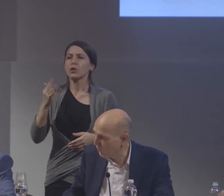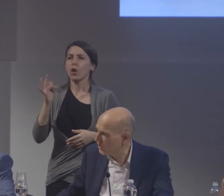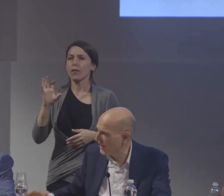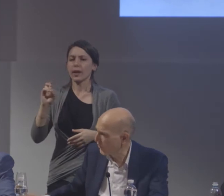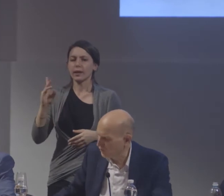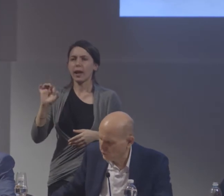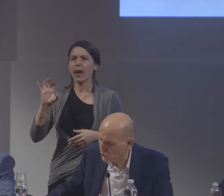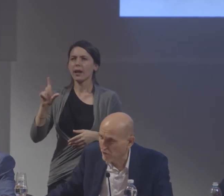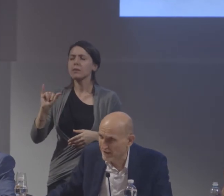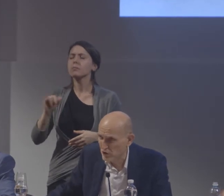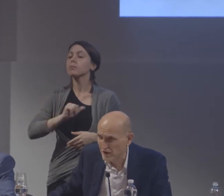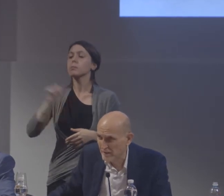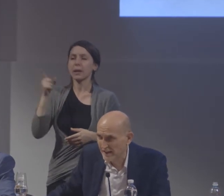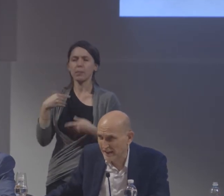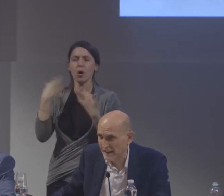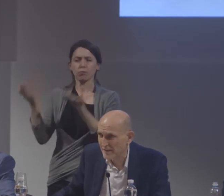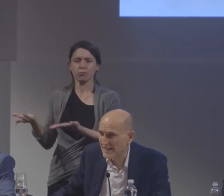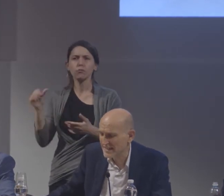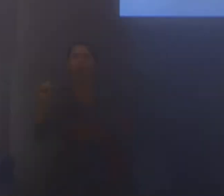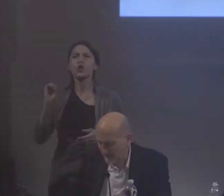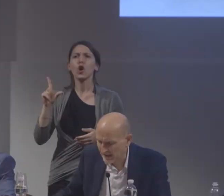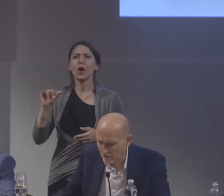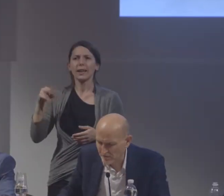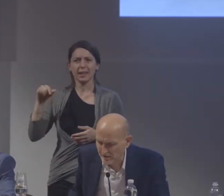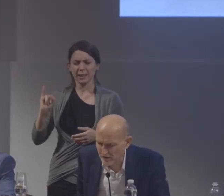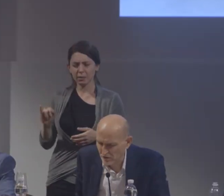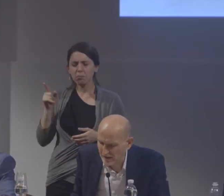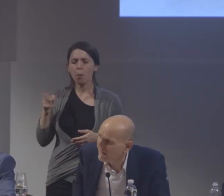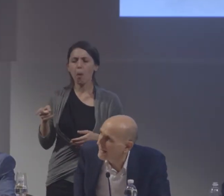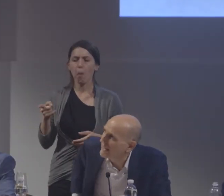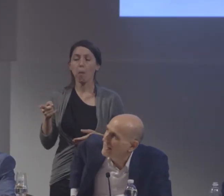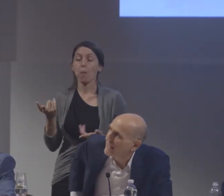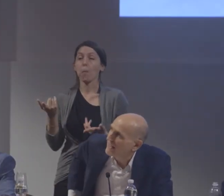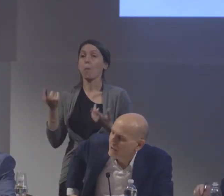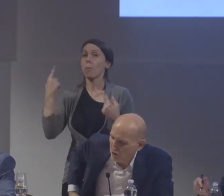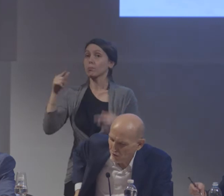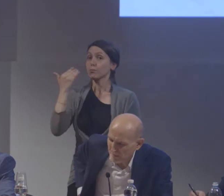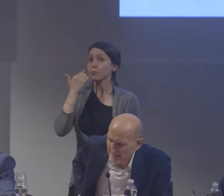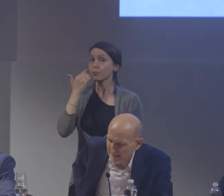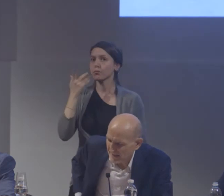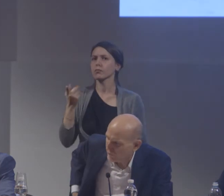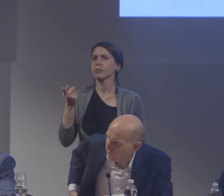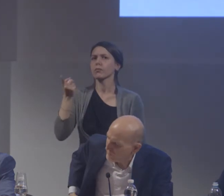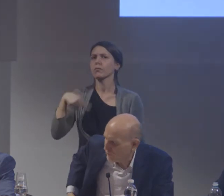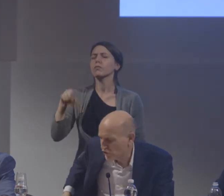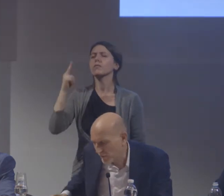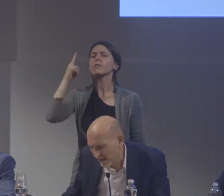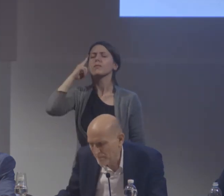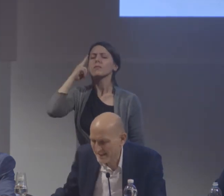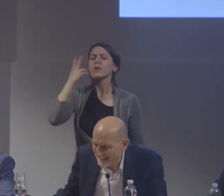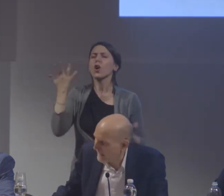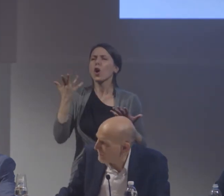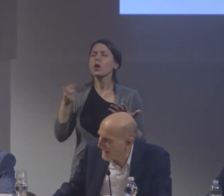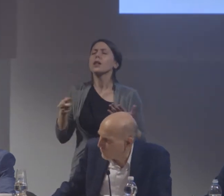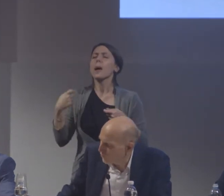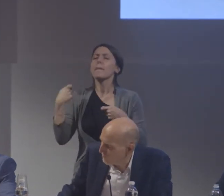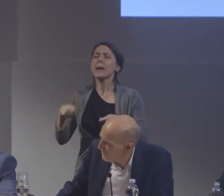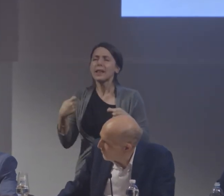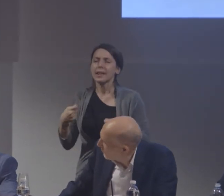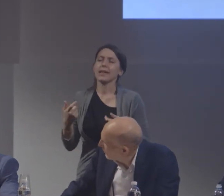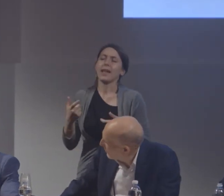proporrei di cominciare con Giovanni Solimine, che è alla mia destra, che, come ricordava Nicola, è presidente della Fondazione Bellonci, diciamo che è il presidente